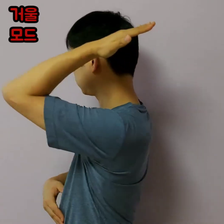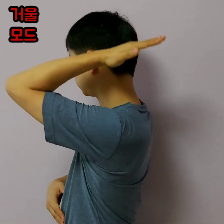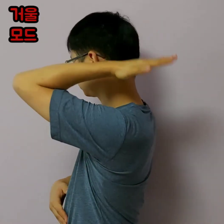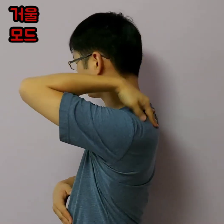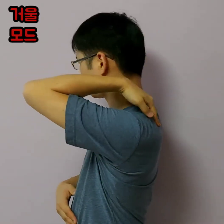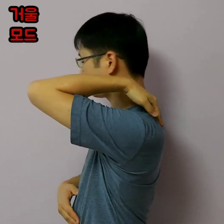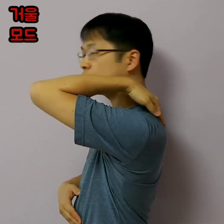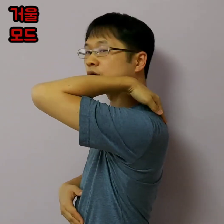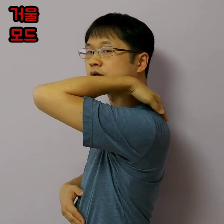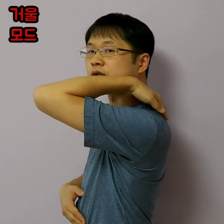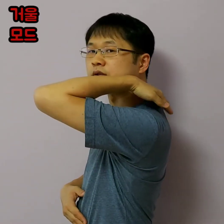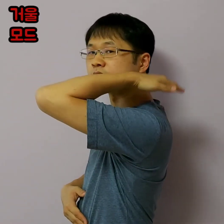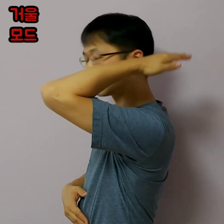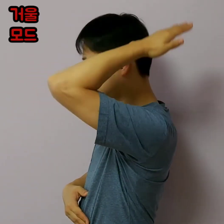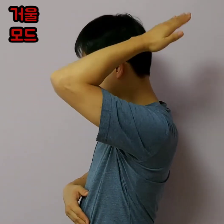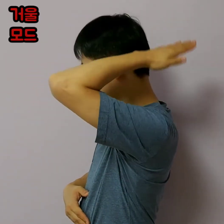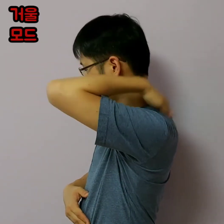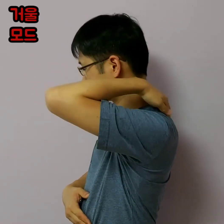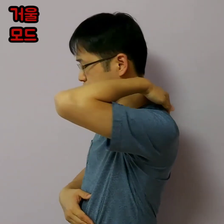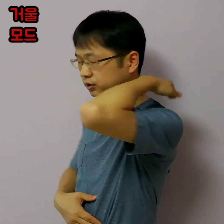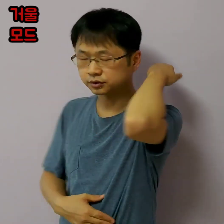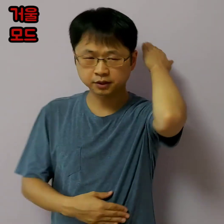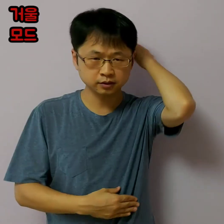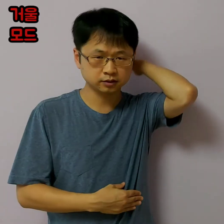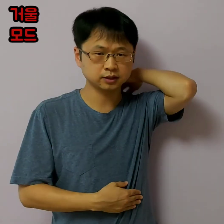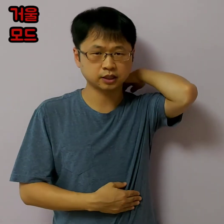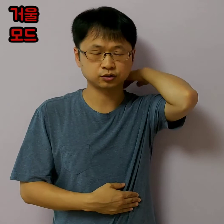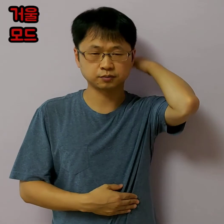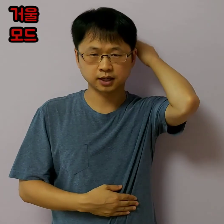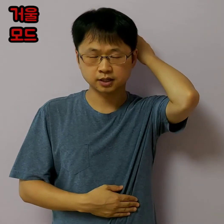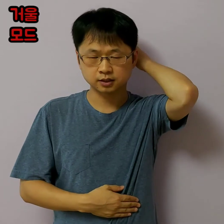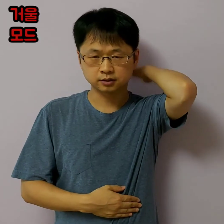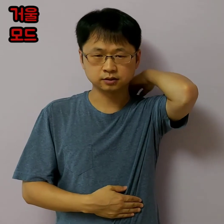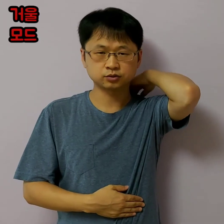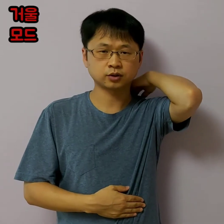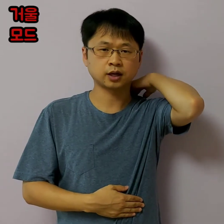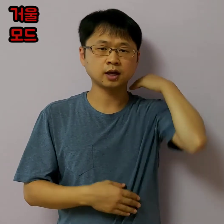등 쪽으로 등을 가리키면서 등을 짚어주시면 등이라는 수어입니다. 등 쪽에